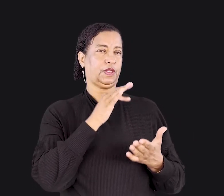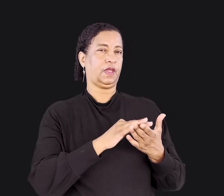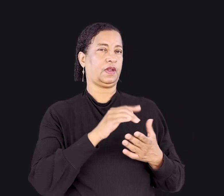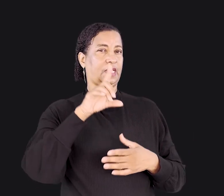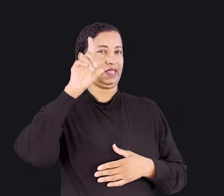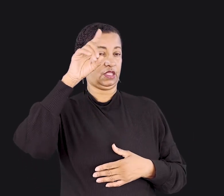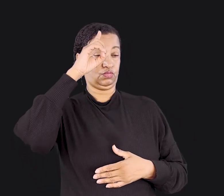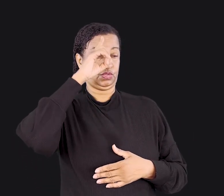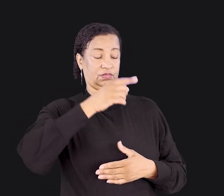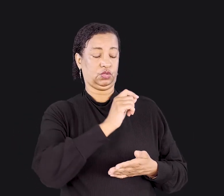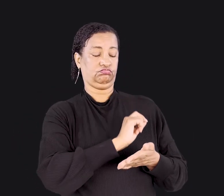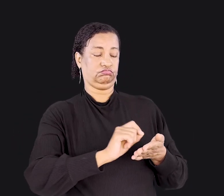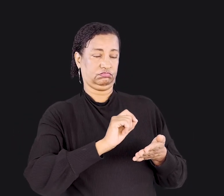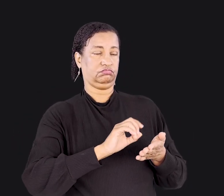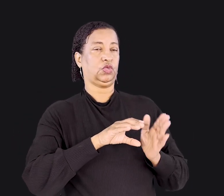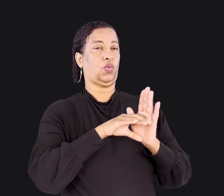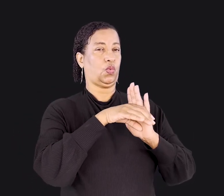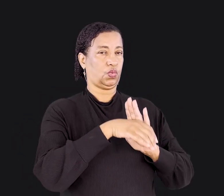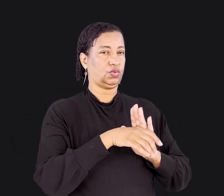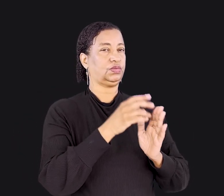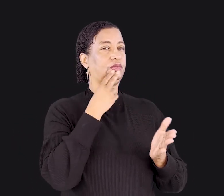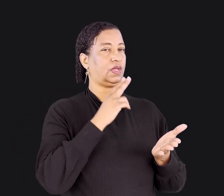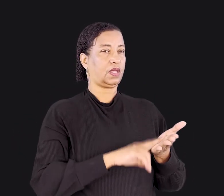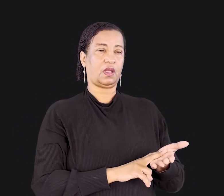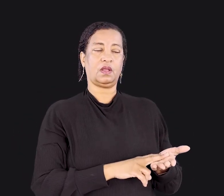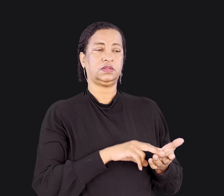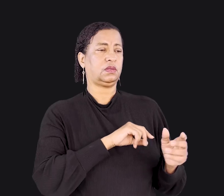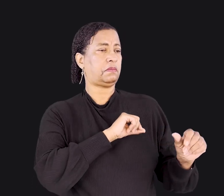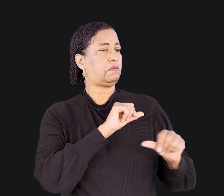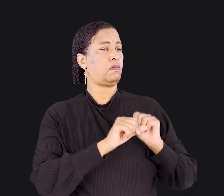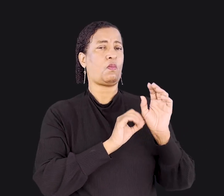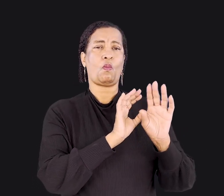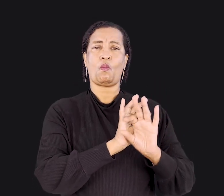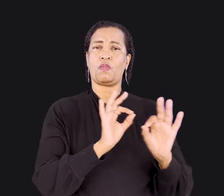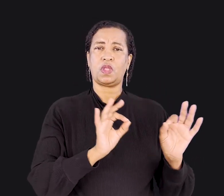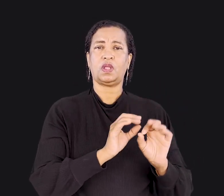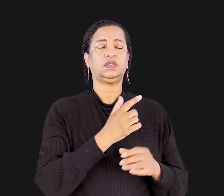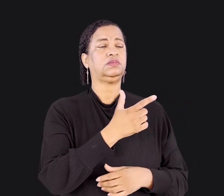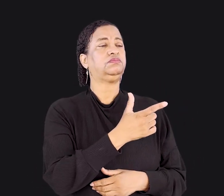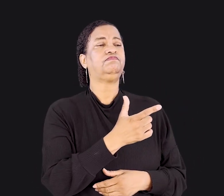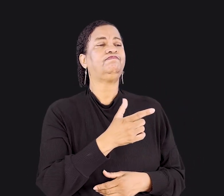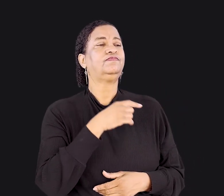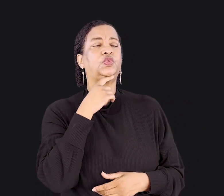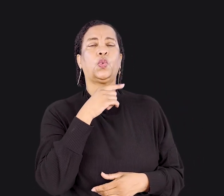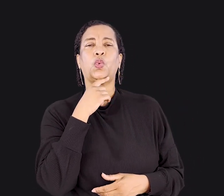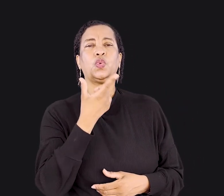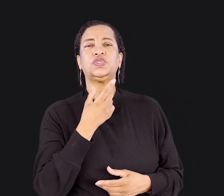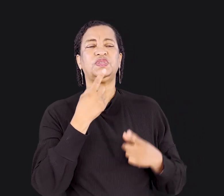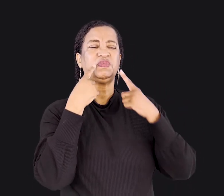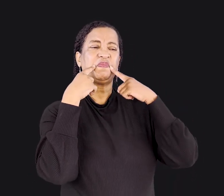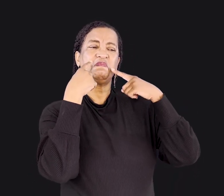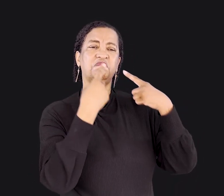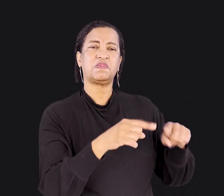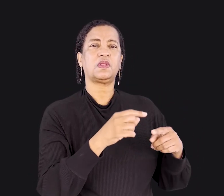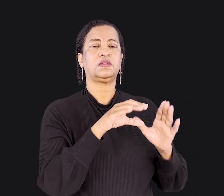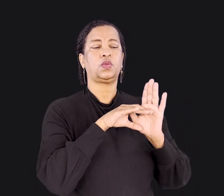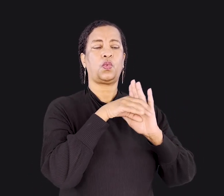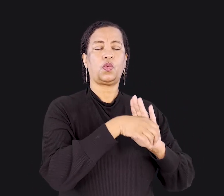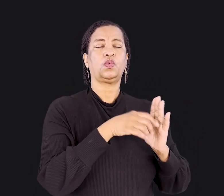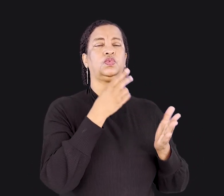o conteúdo da primeira carta, era irrefutável. Eles não tinham como contestar o conteúdo da carta,